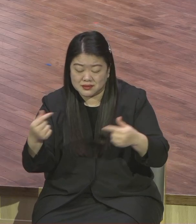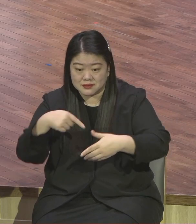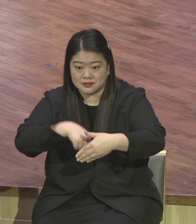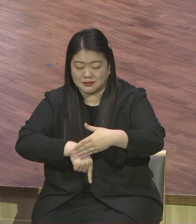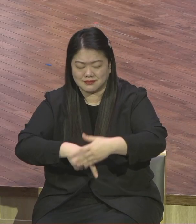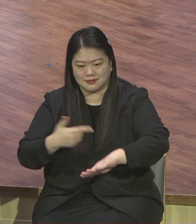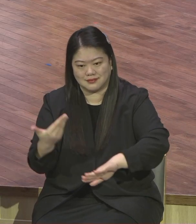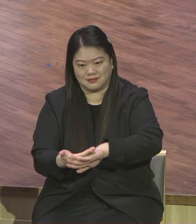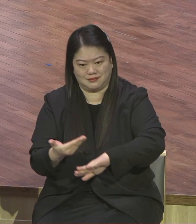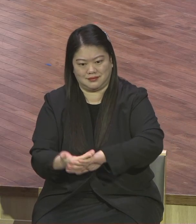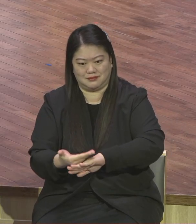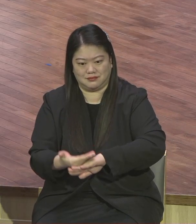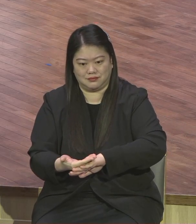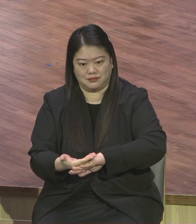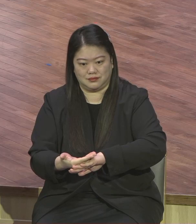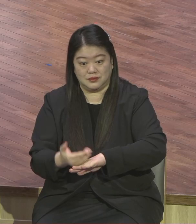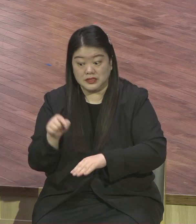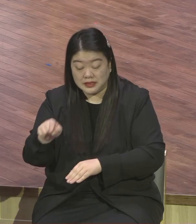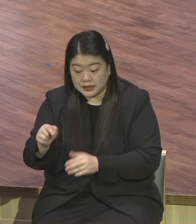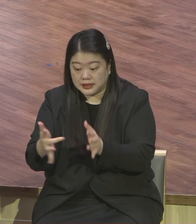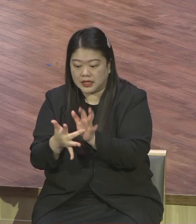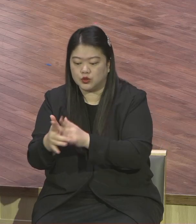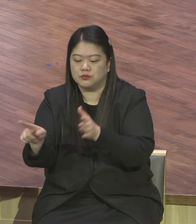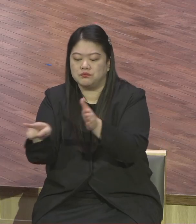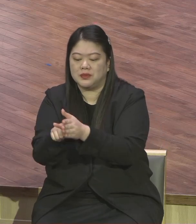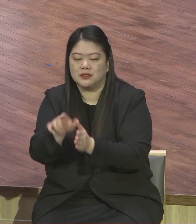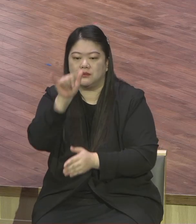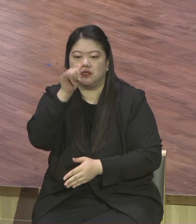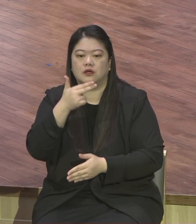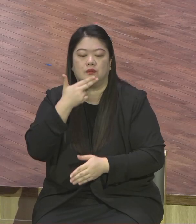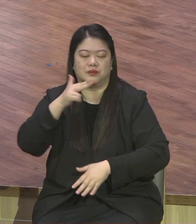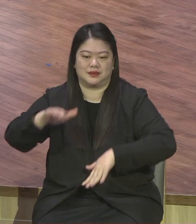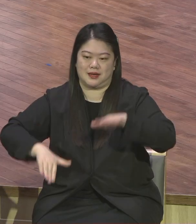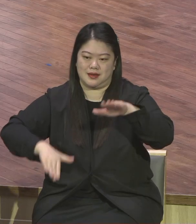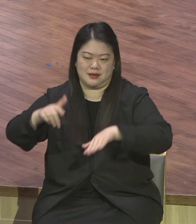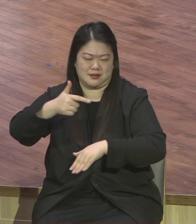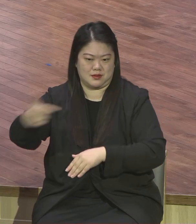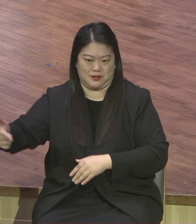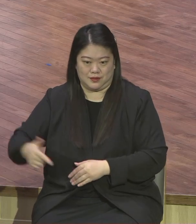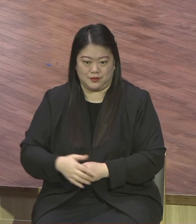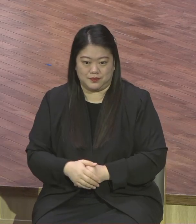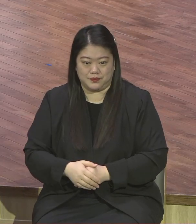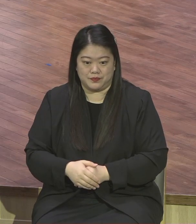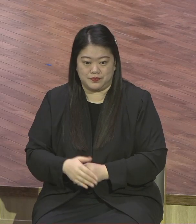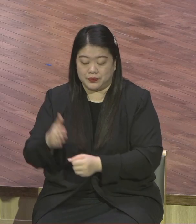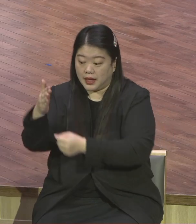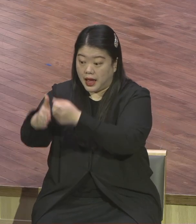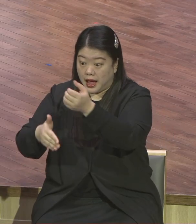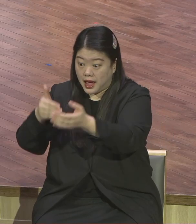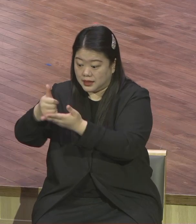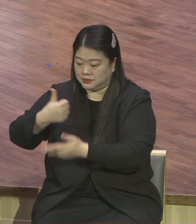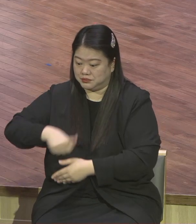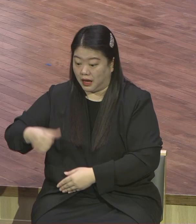다릅니다. 그게 구별된 선택된 구원받을 하나님의 자녀들의